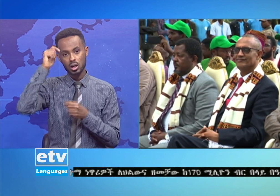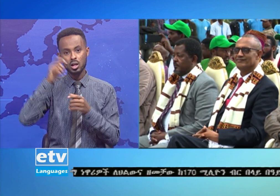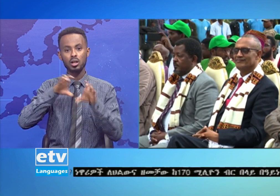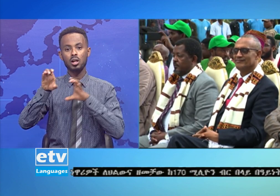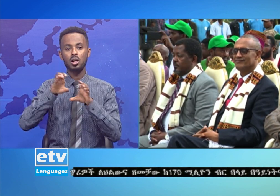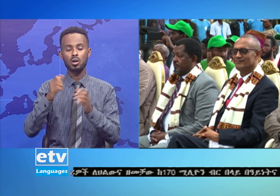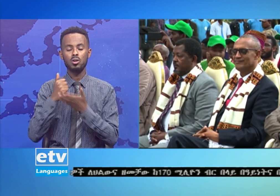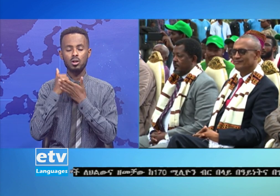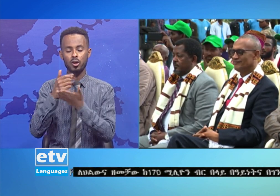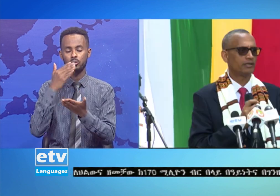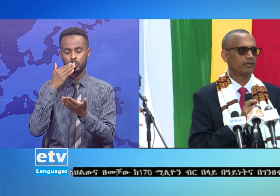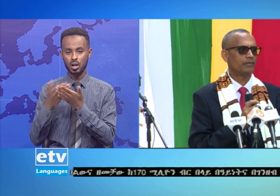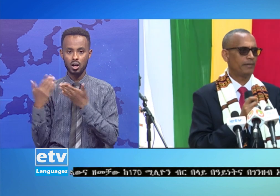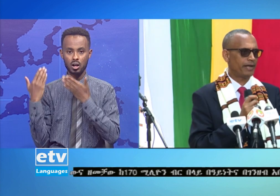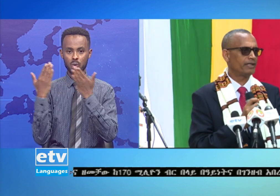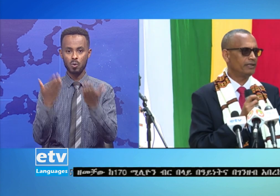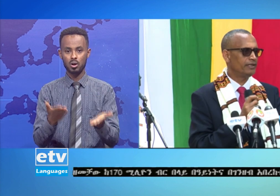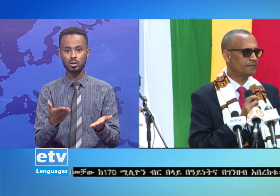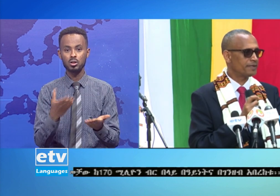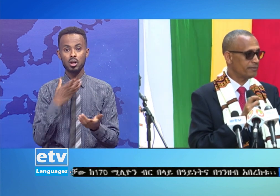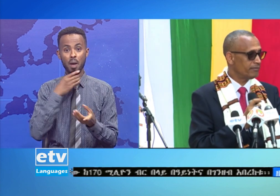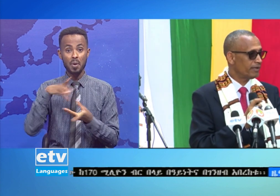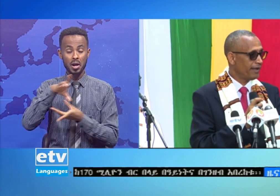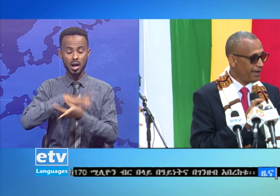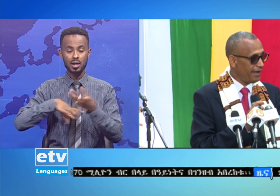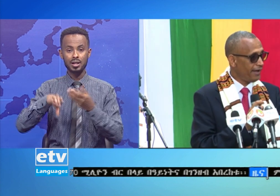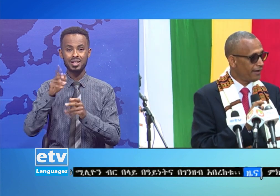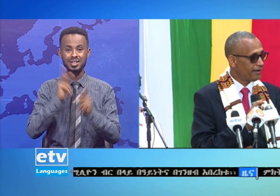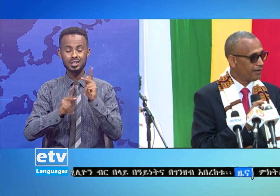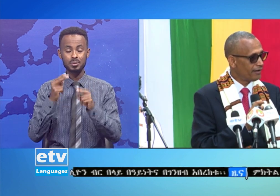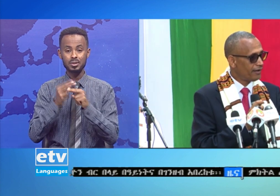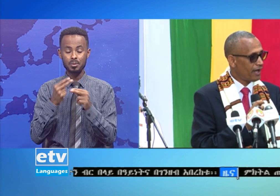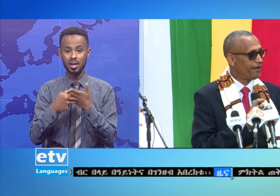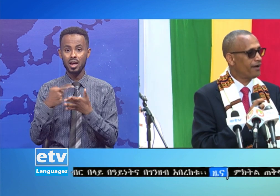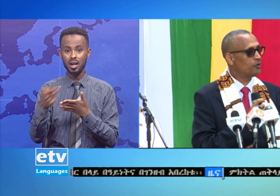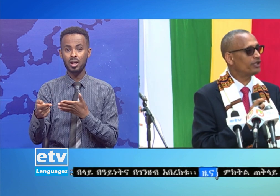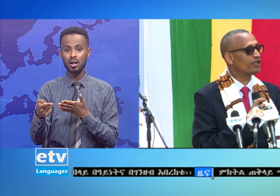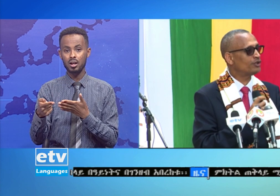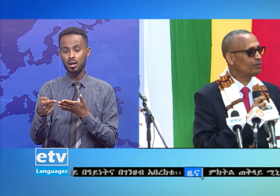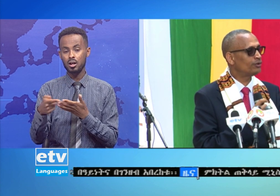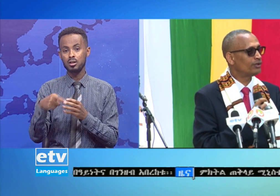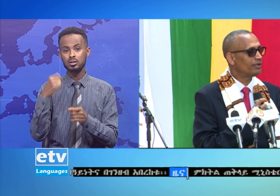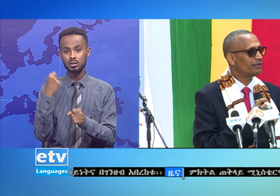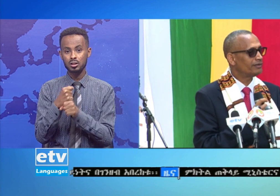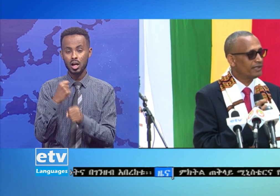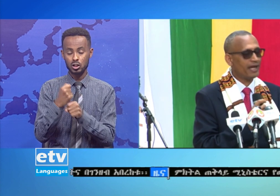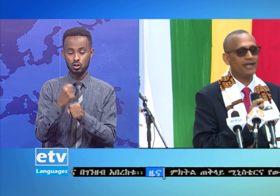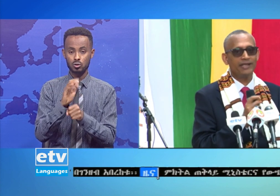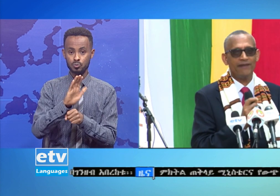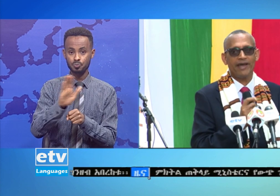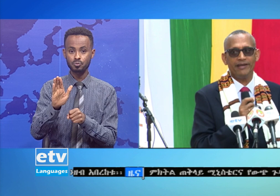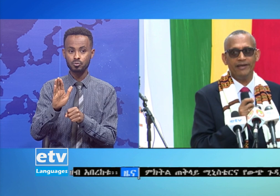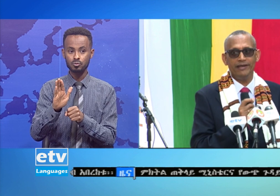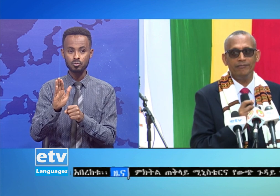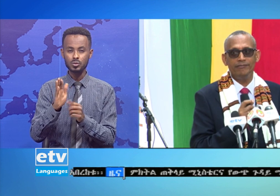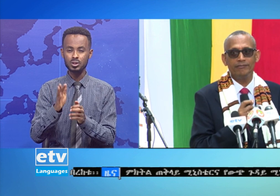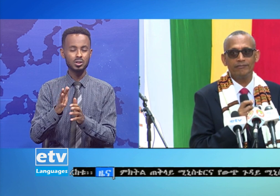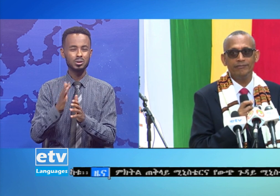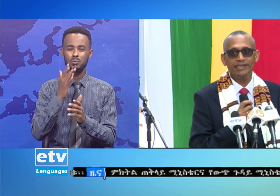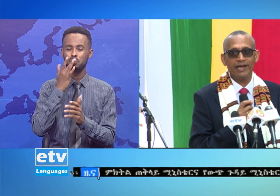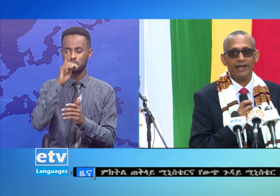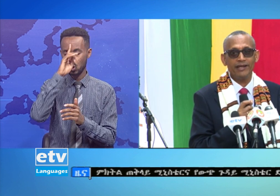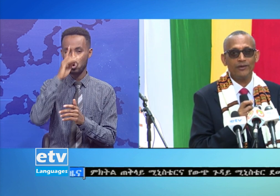ለተደረገው ድጋፍ ምስጋና አቅርበዋል። በአማራ ክልል ህዝብ ስም ይሄ አድራጎታችሁ ተራ ድጋፍ